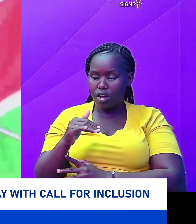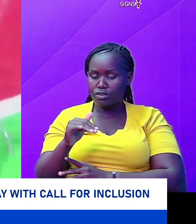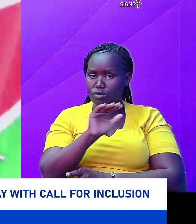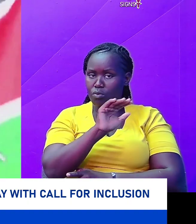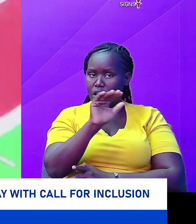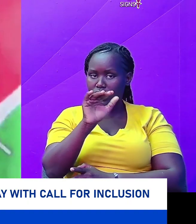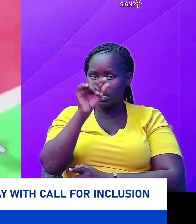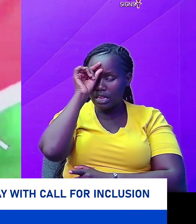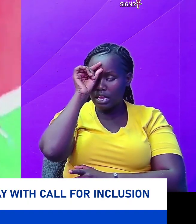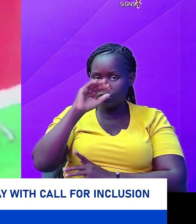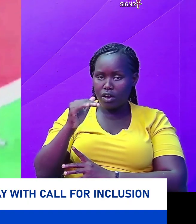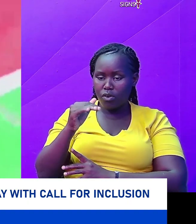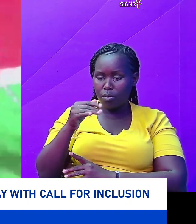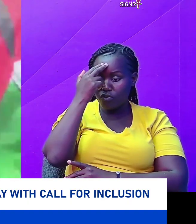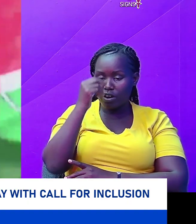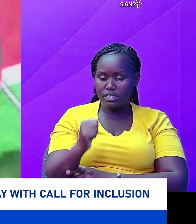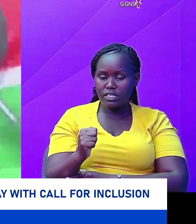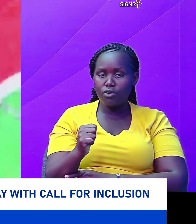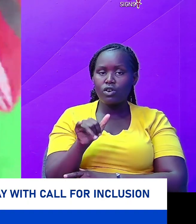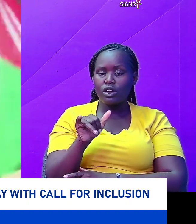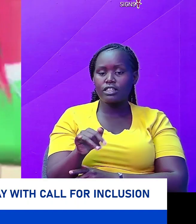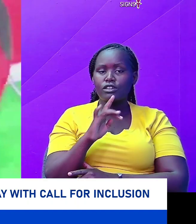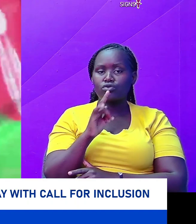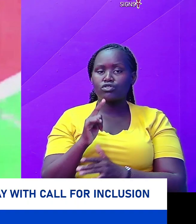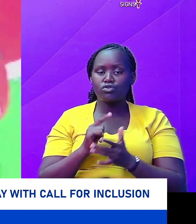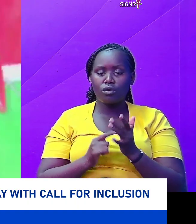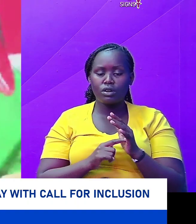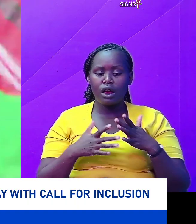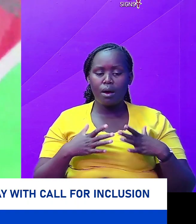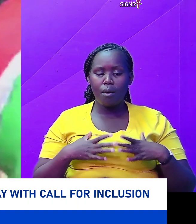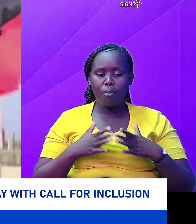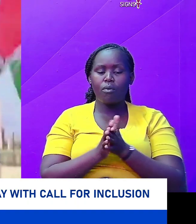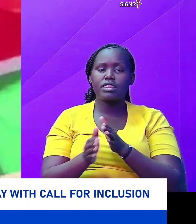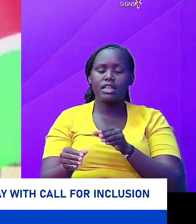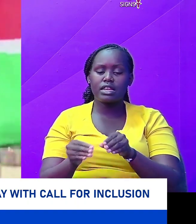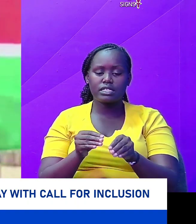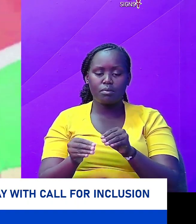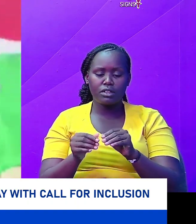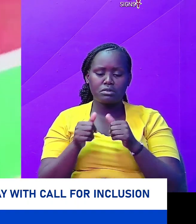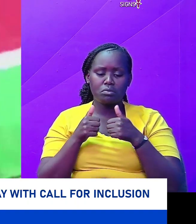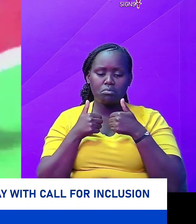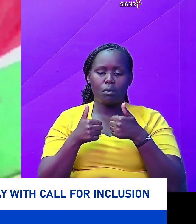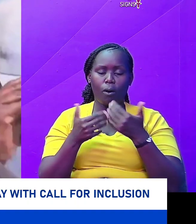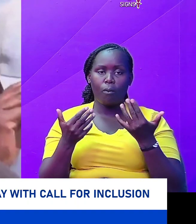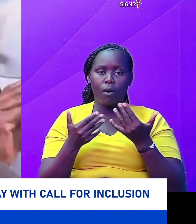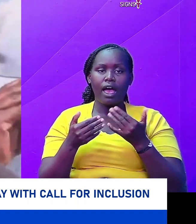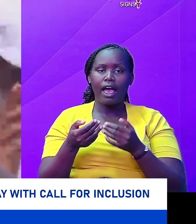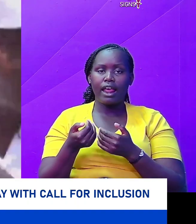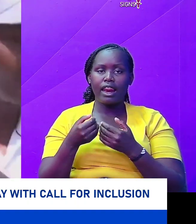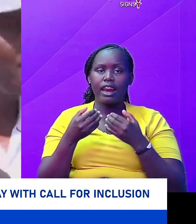county government ya Kajiado iweze kuhakikisha kwamba watu wenye ulemavu wako sawa katika hali ya matibabu.